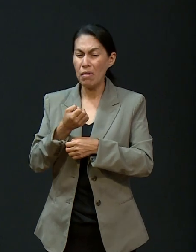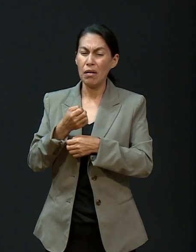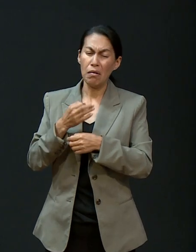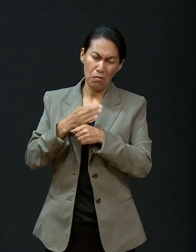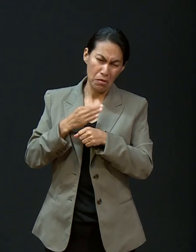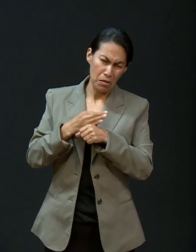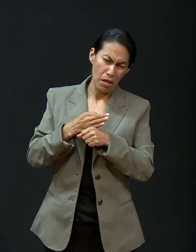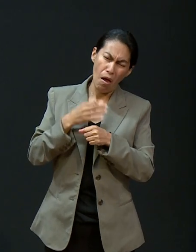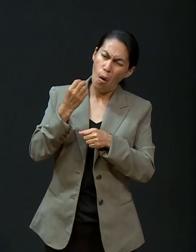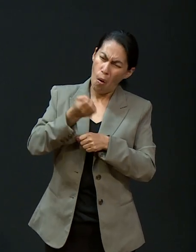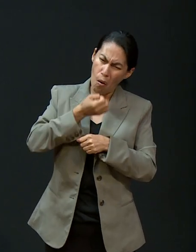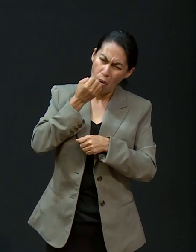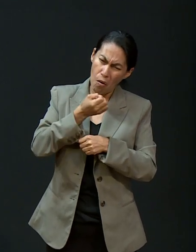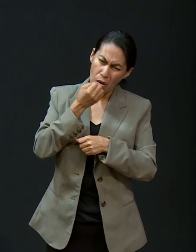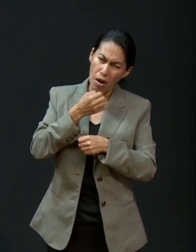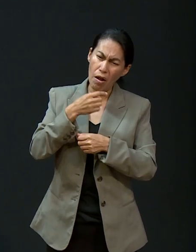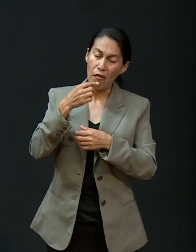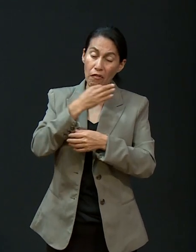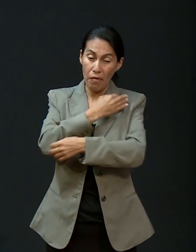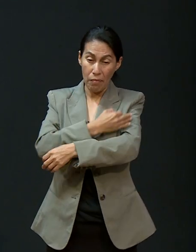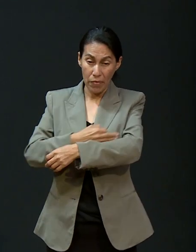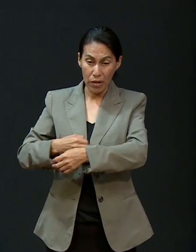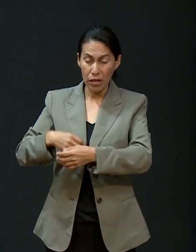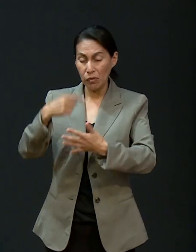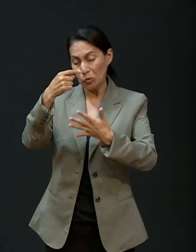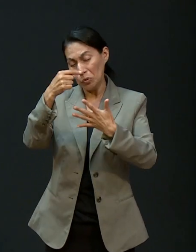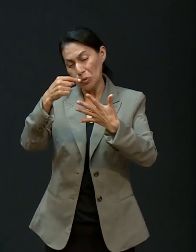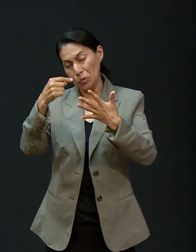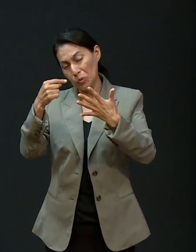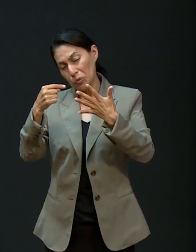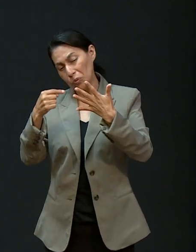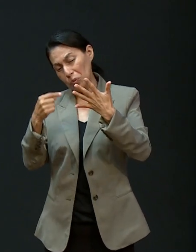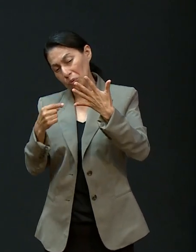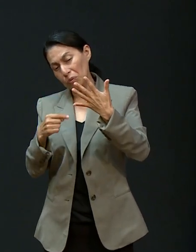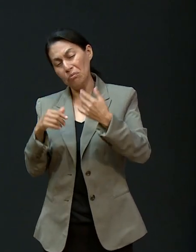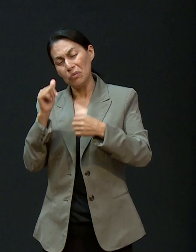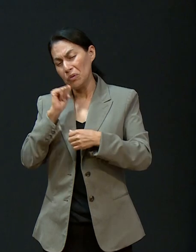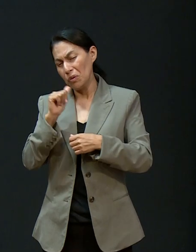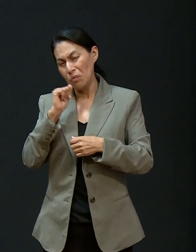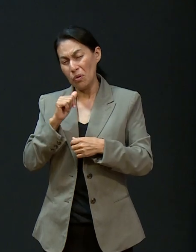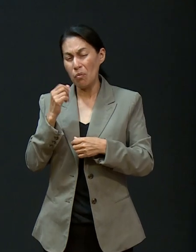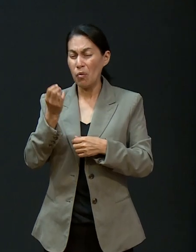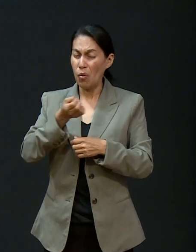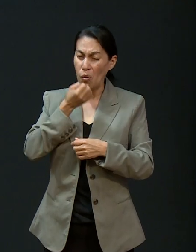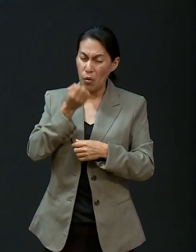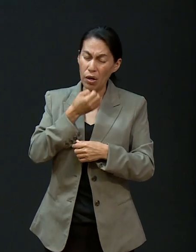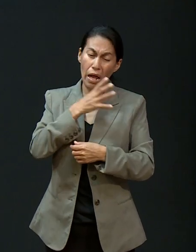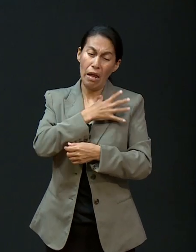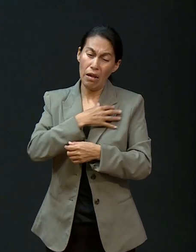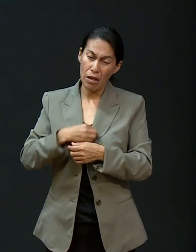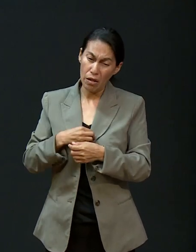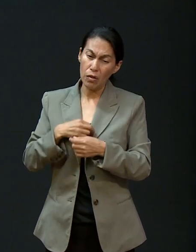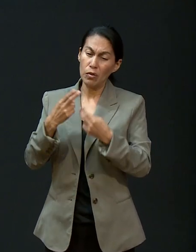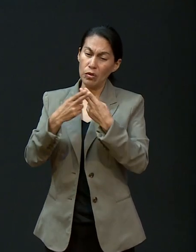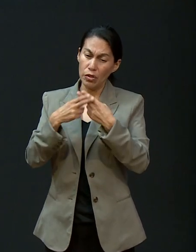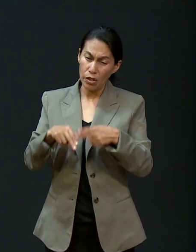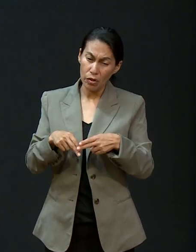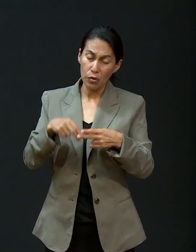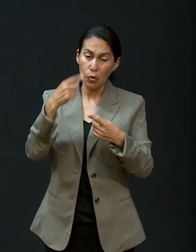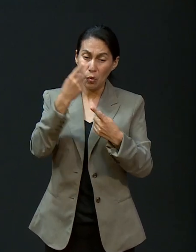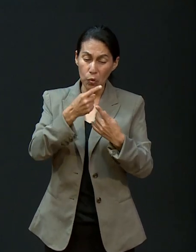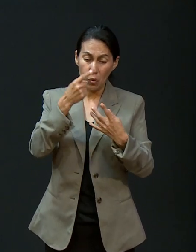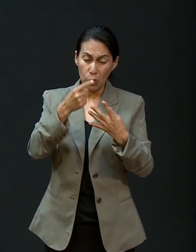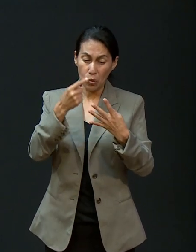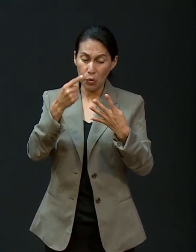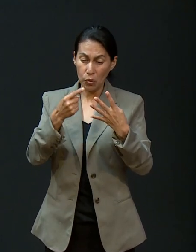y hace por toda la familia nominalmente, hasta hoy, habla por esto, hijo, por los nietos,